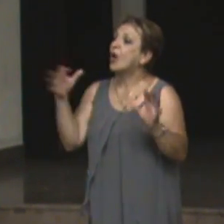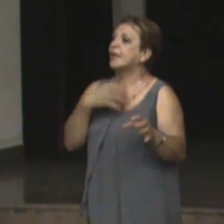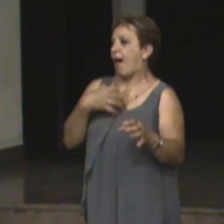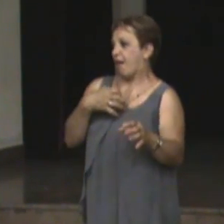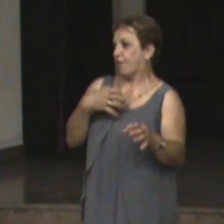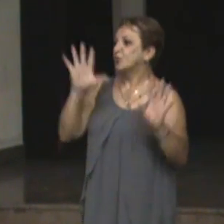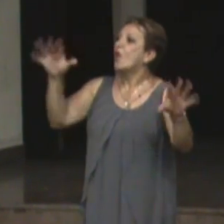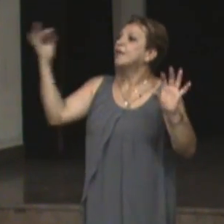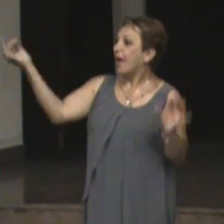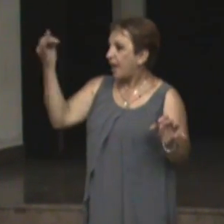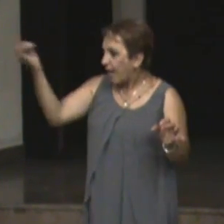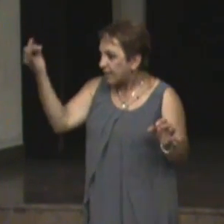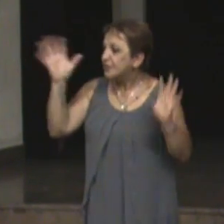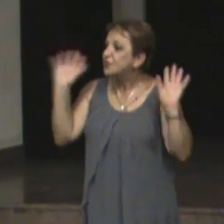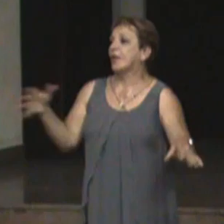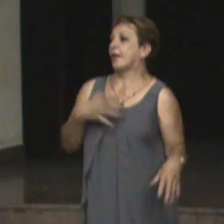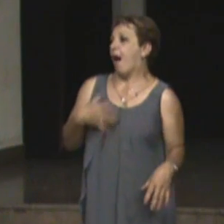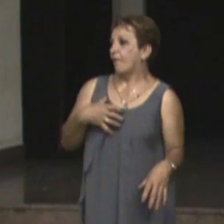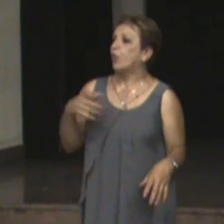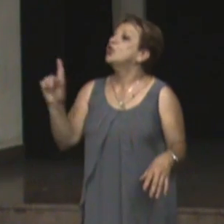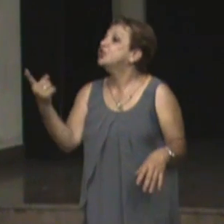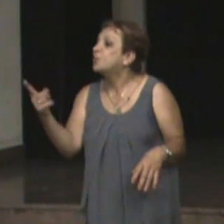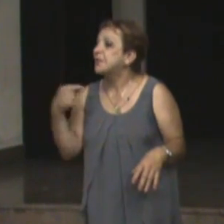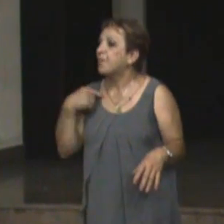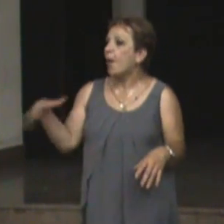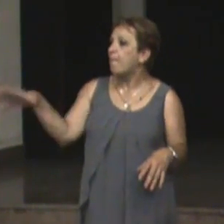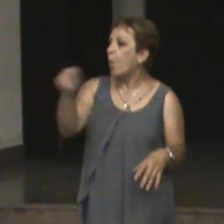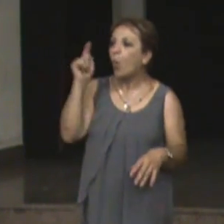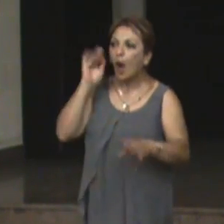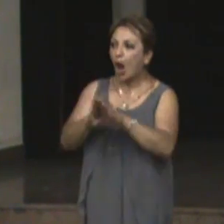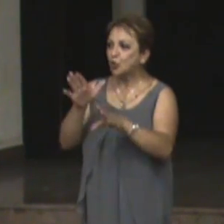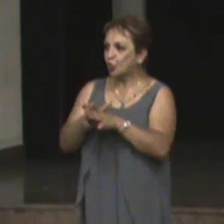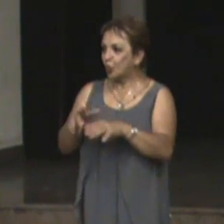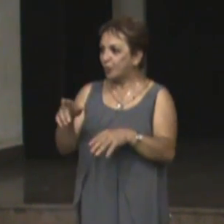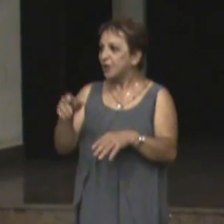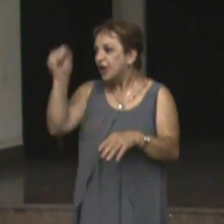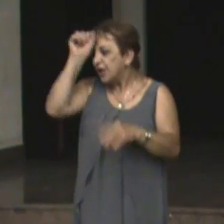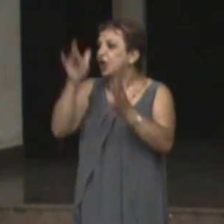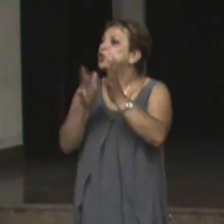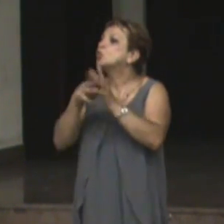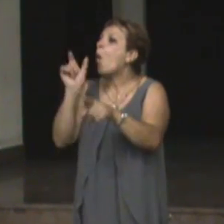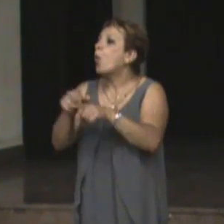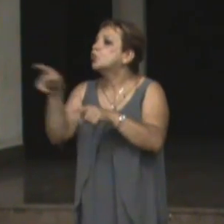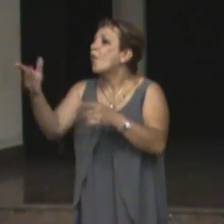Եվ շատ հետաքրքիր ու շատ կարևոր է, ինչպես ենք մենք լսում Քրիստոսին։